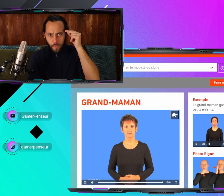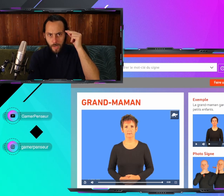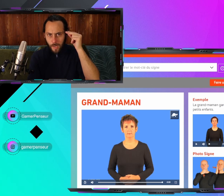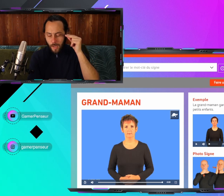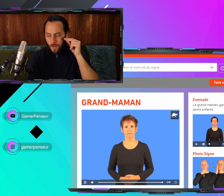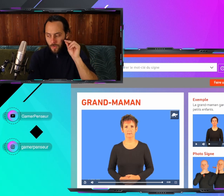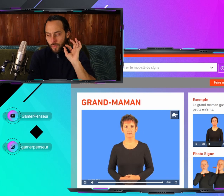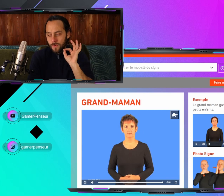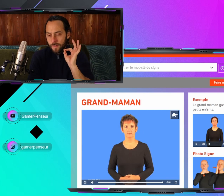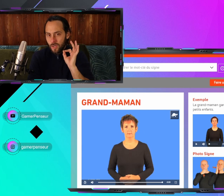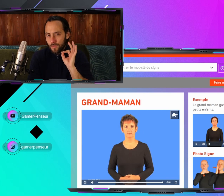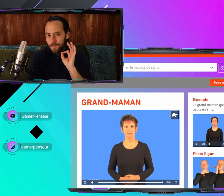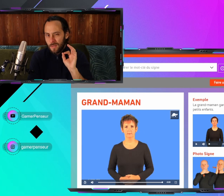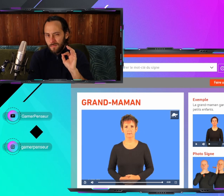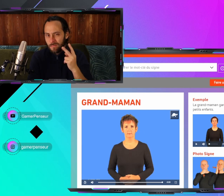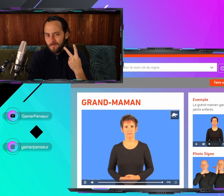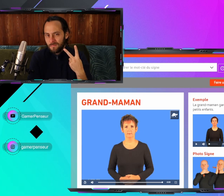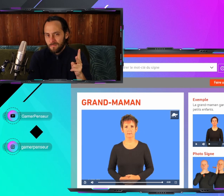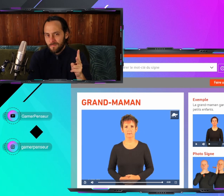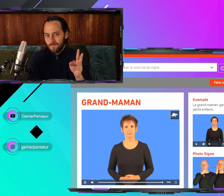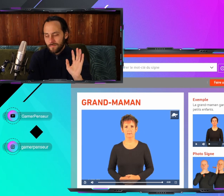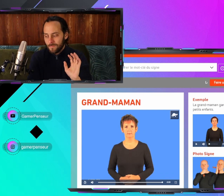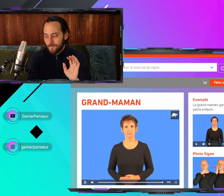Tu vois la nuance avec le pi?